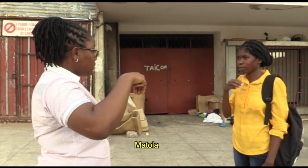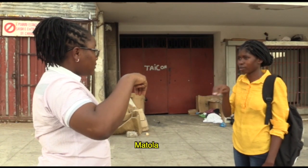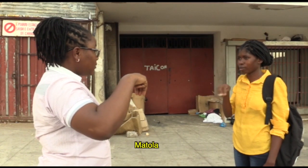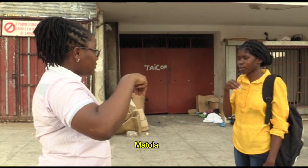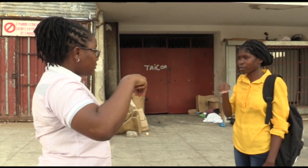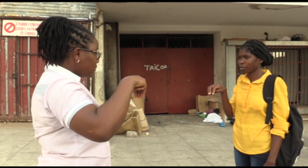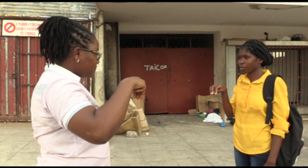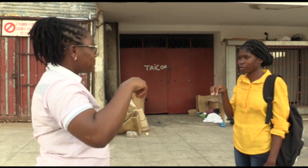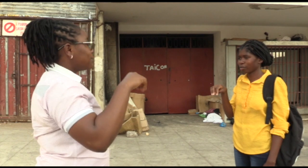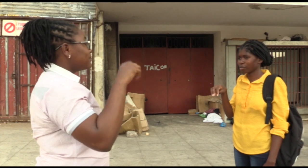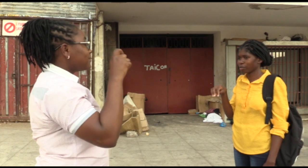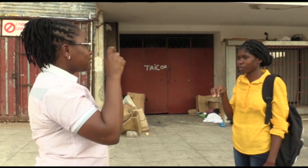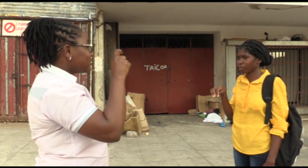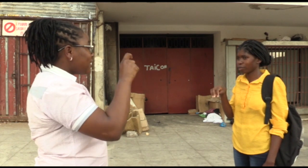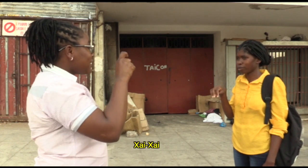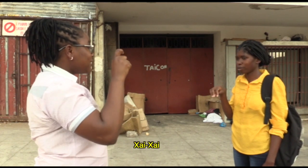Vim vida.